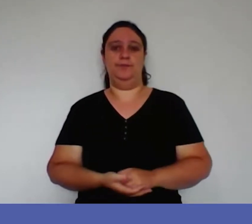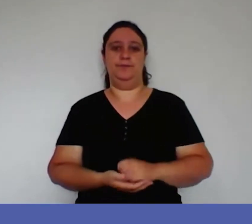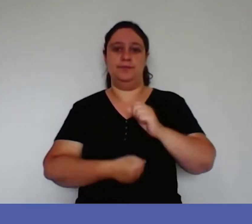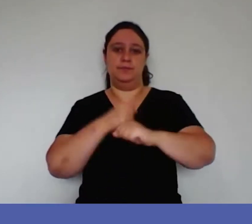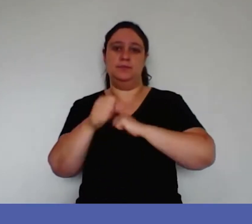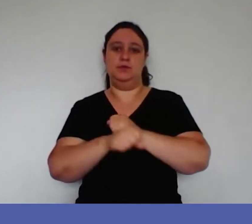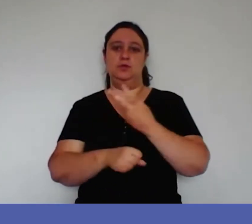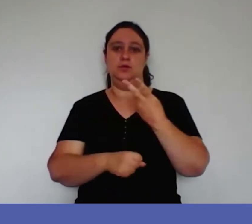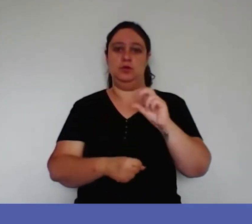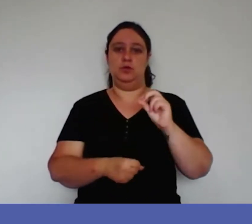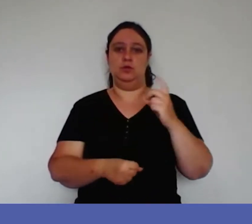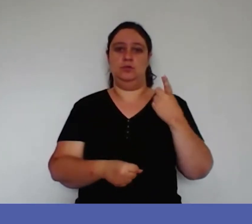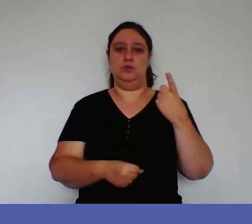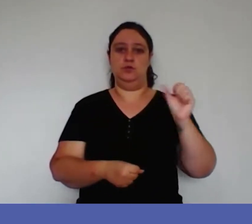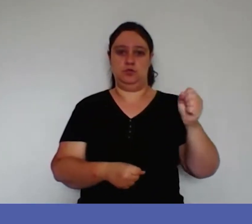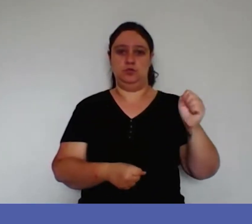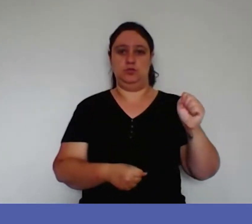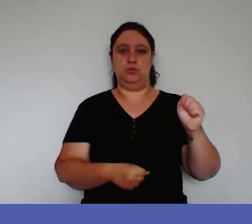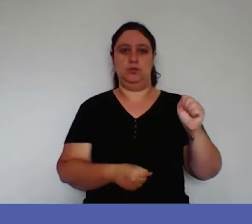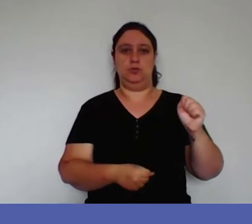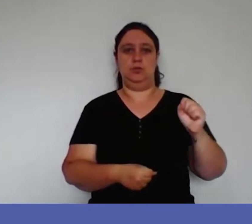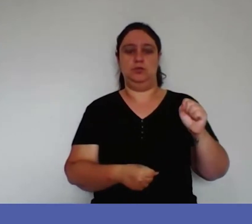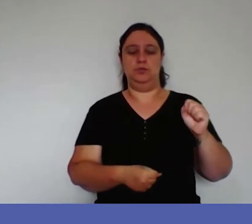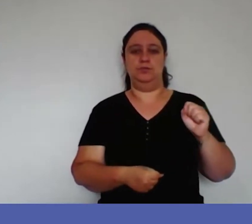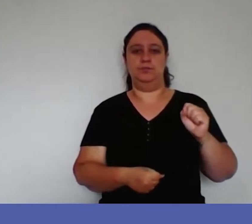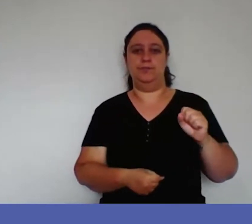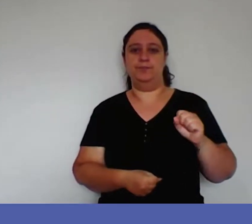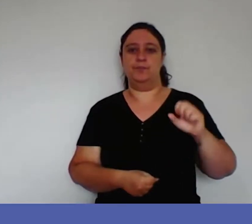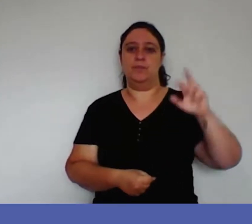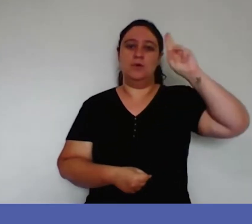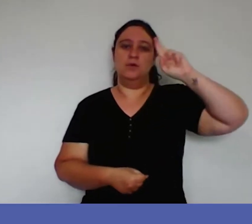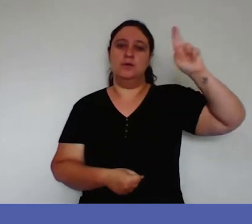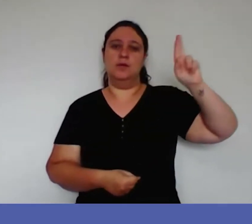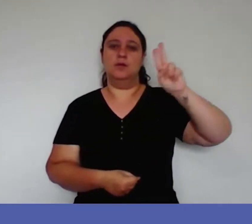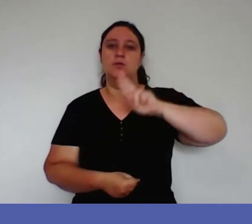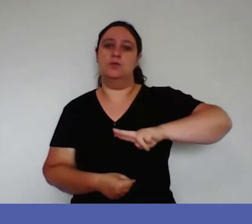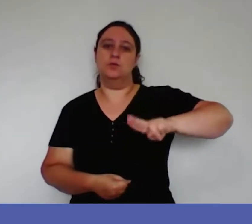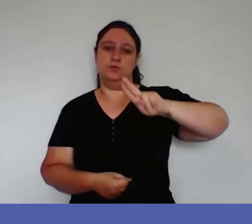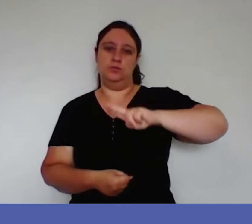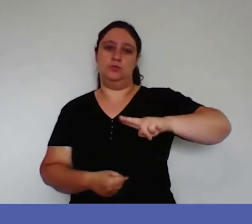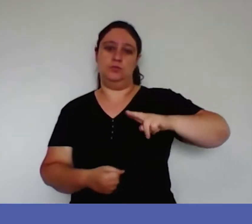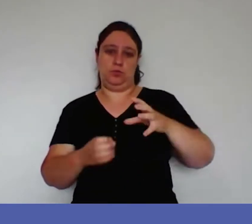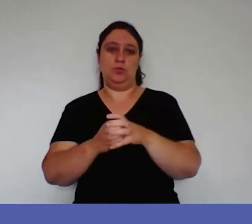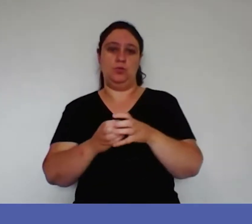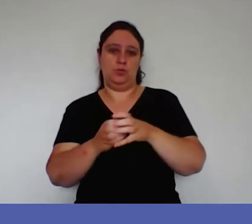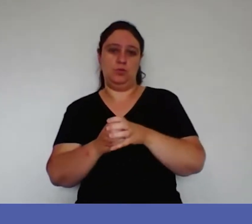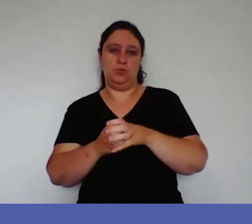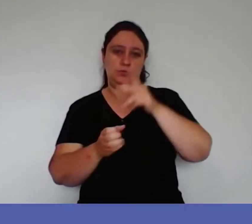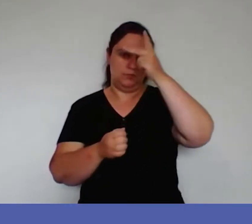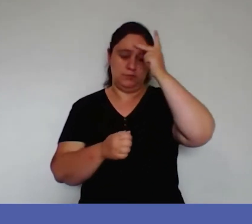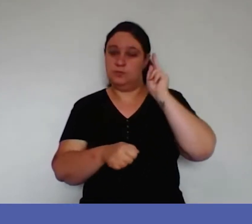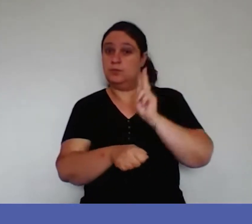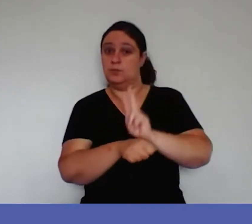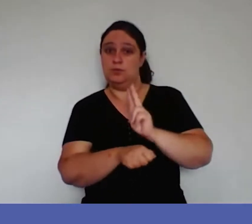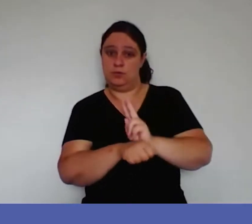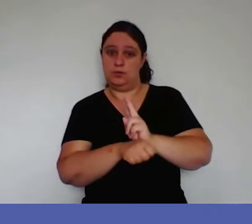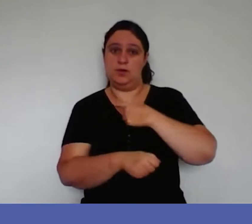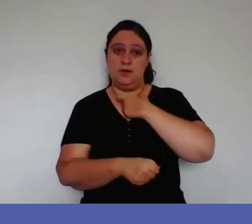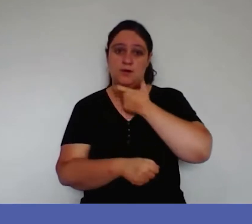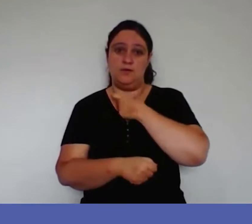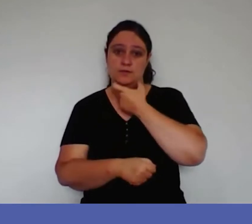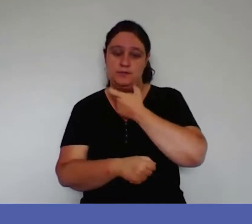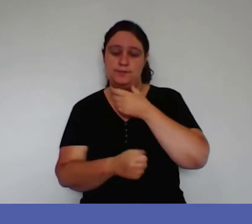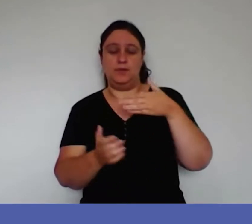o Senhor usou um grupo, né, dos cuidadores de irmão Dong, que cuidou até